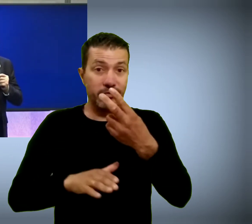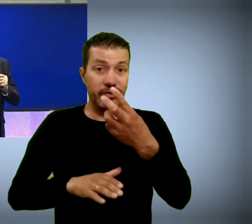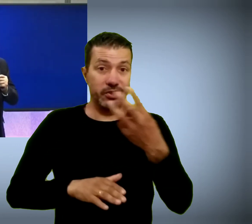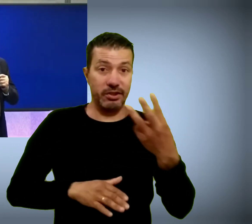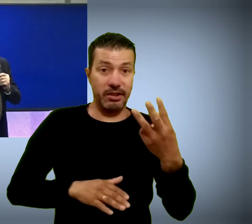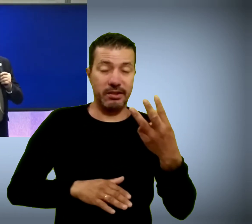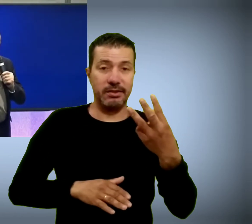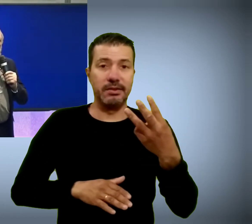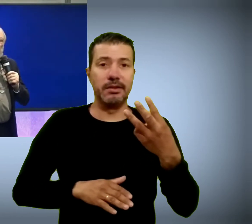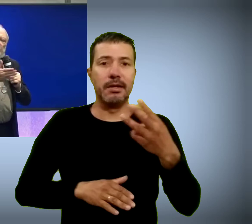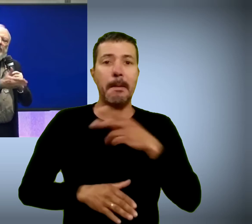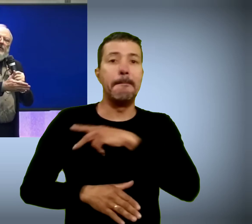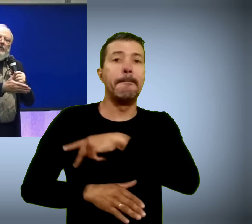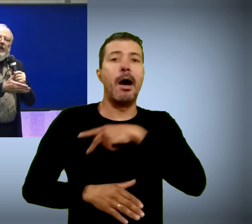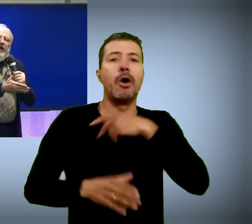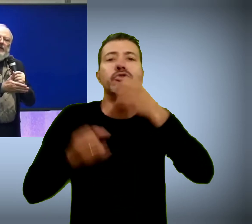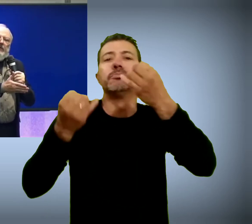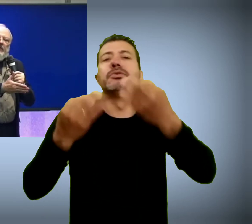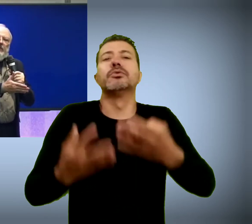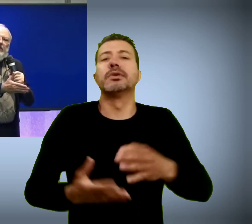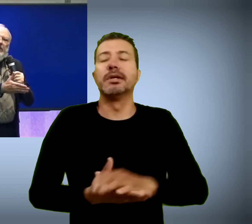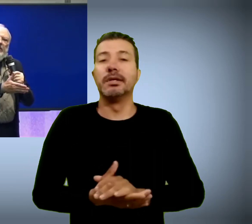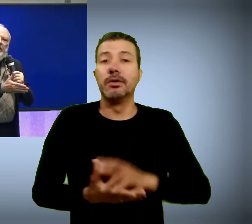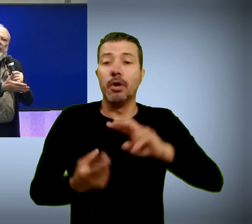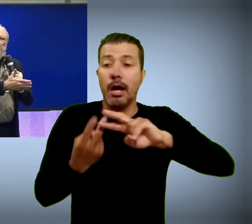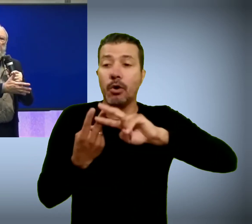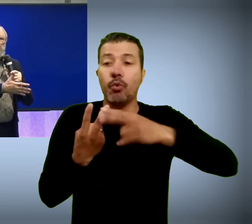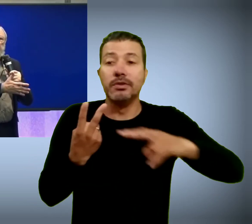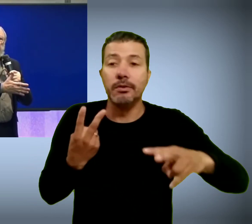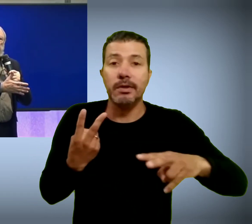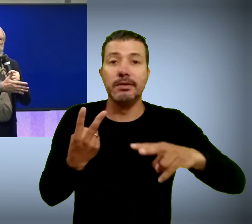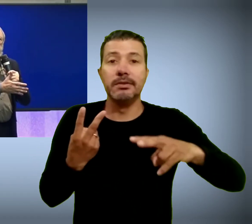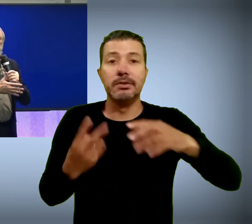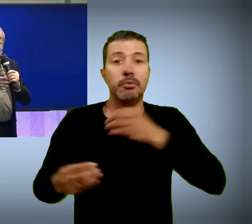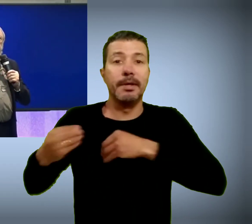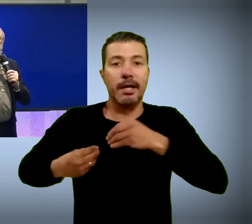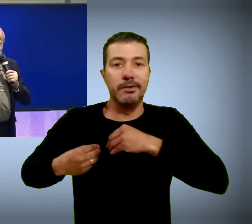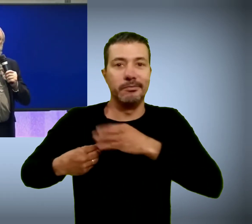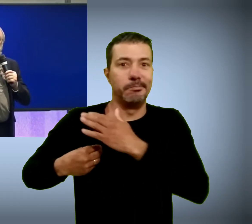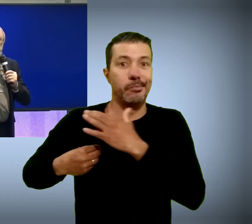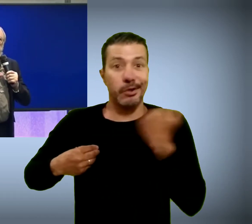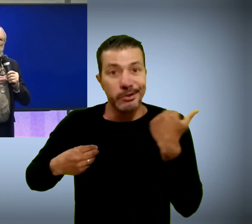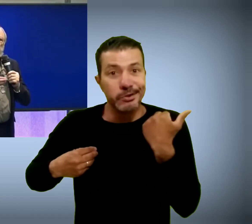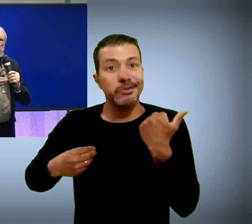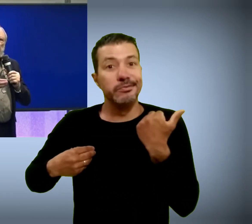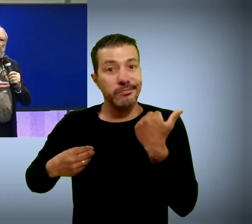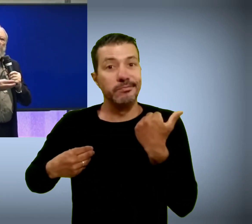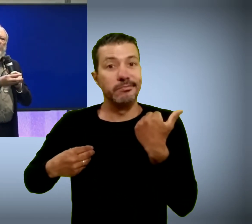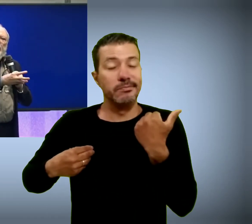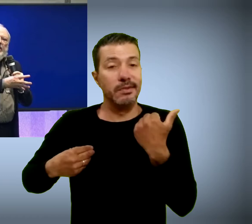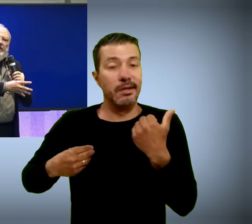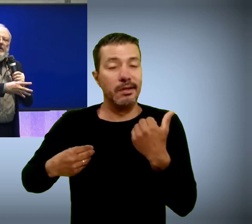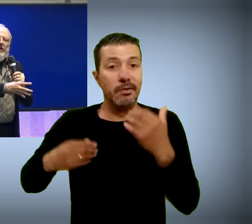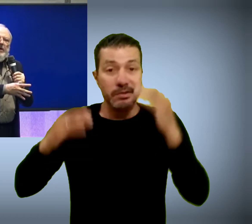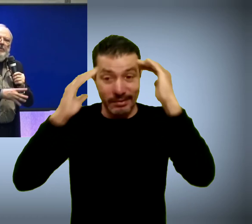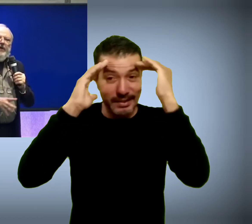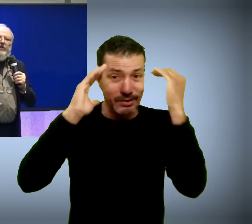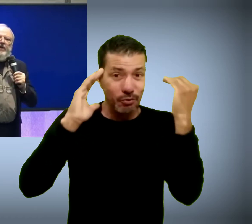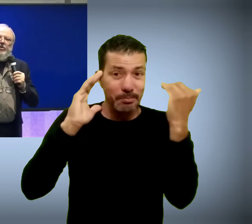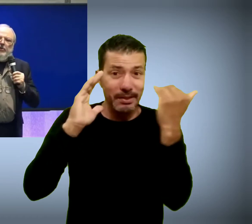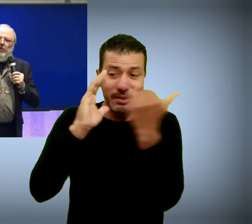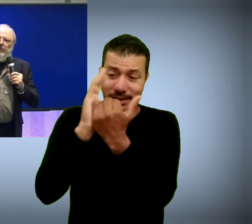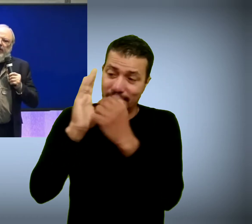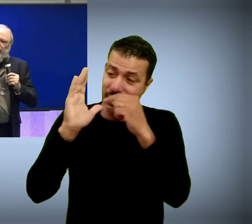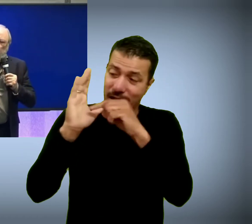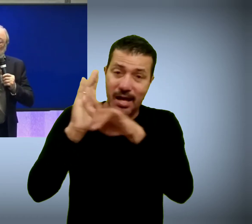explicou o seguinte, sabe qual é a consequência do pecado? É a morte. Então, transgredir a lei de Deus leva à morte, porque